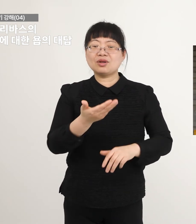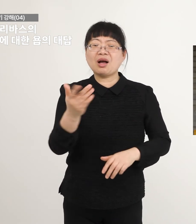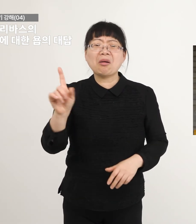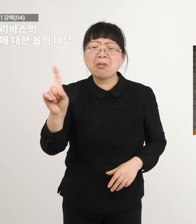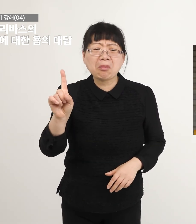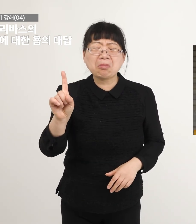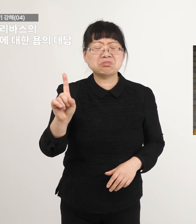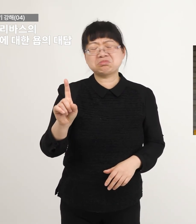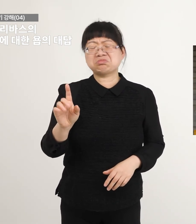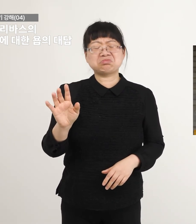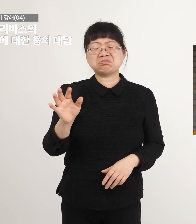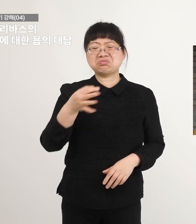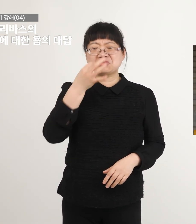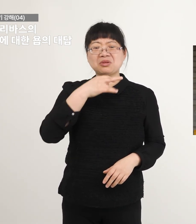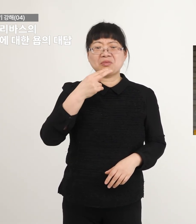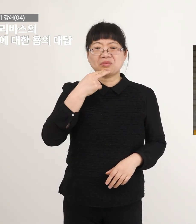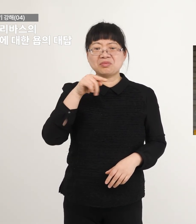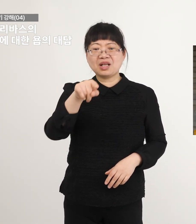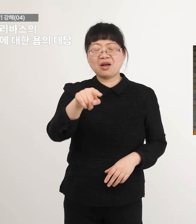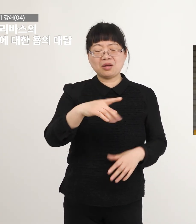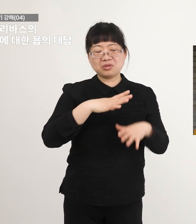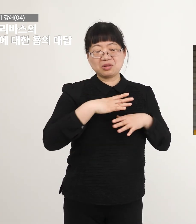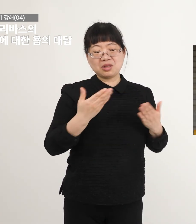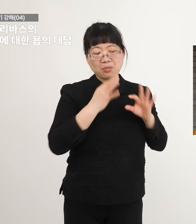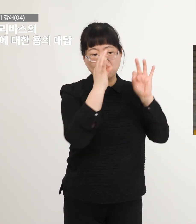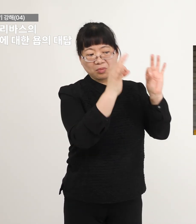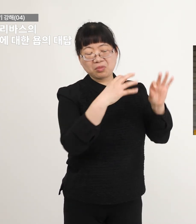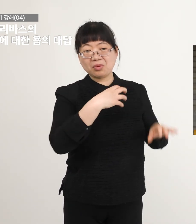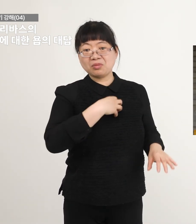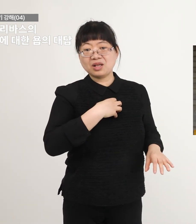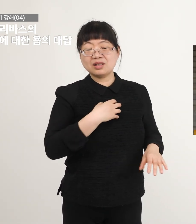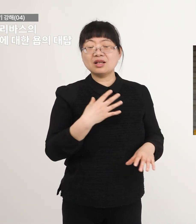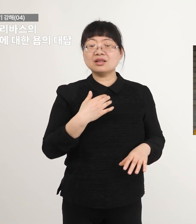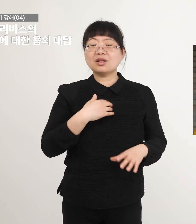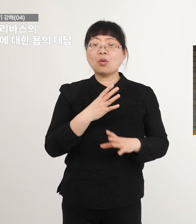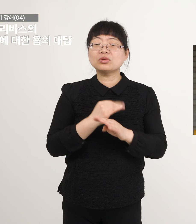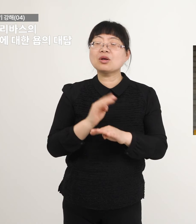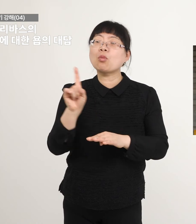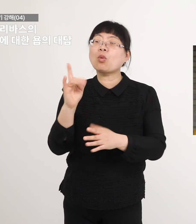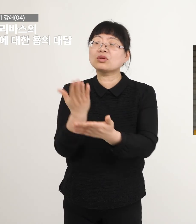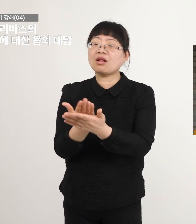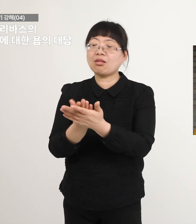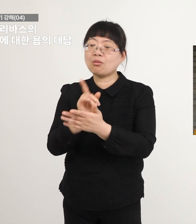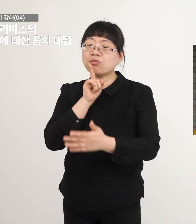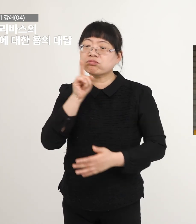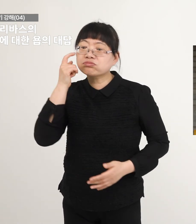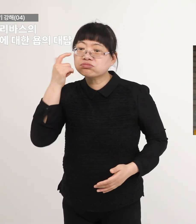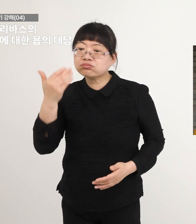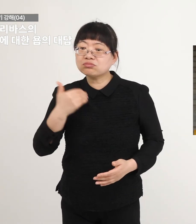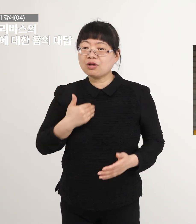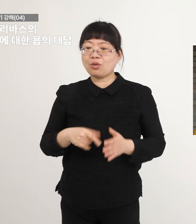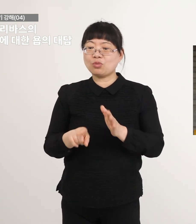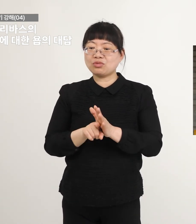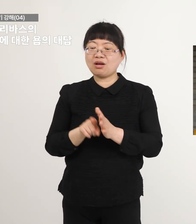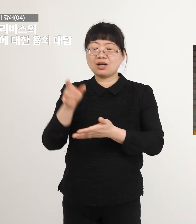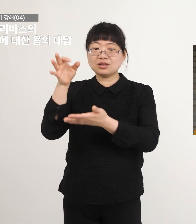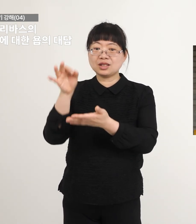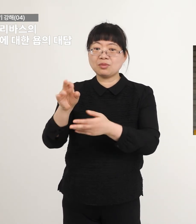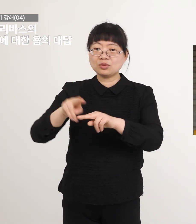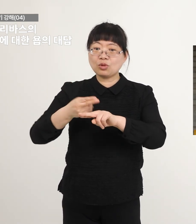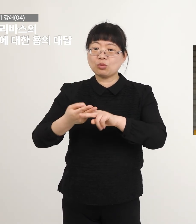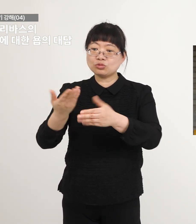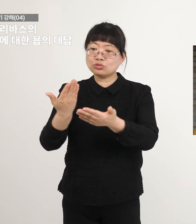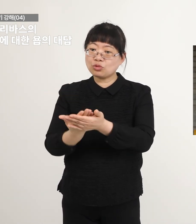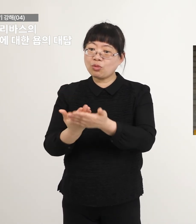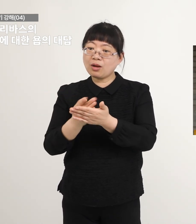아니로구나. 너희가 두려운 일을 본즉 겁내는구나. 내가 언제 너희에게 무엇을 달라고 말했더냐. 나를 위하여 재물을 선물로